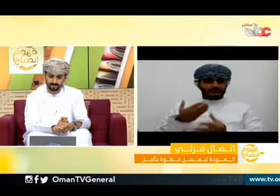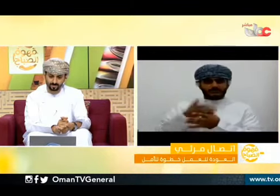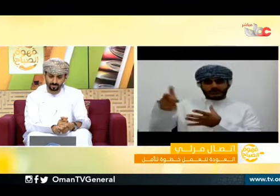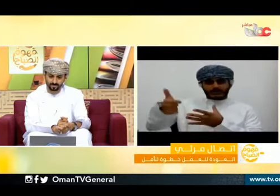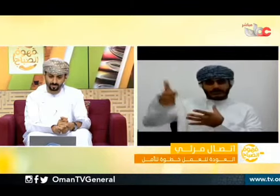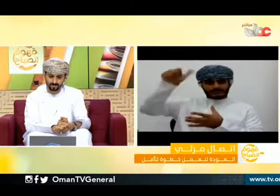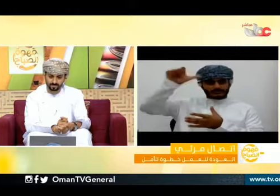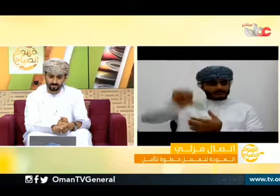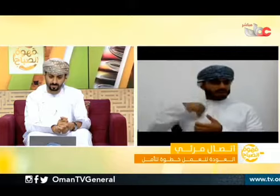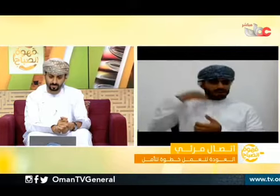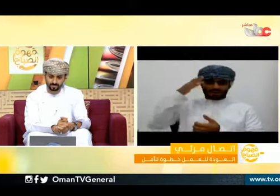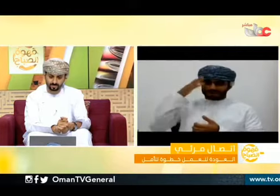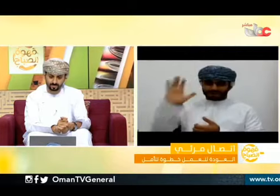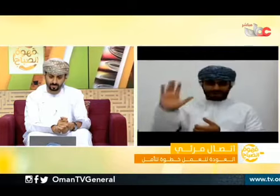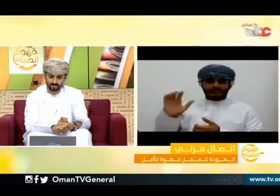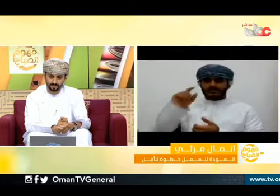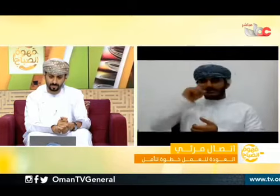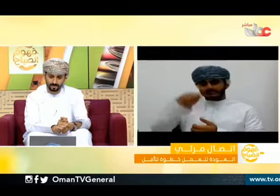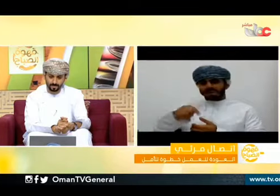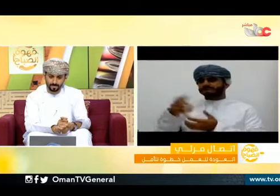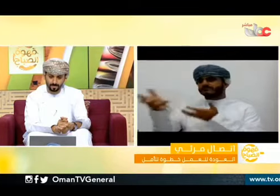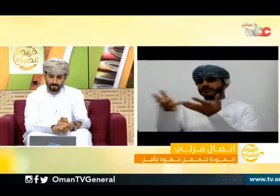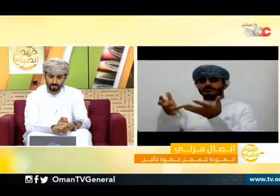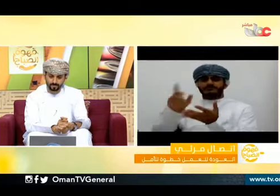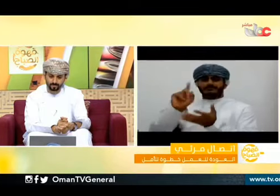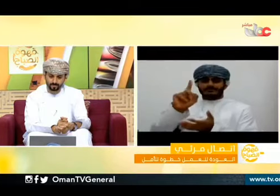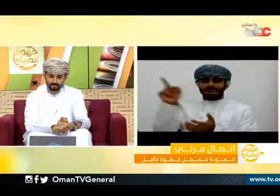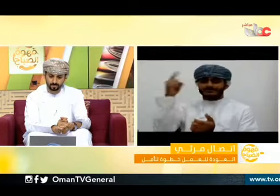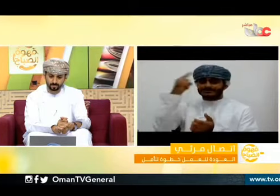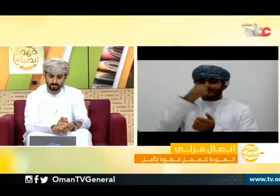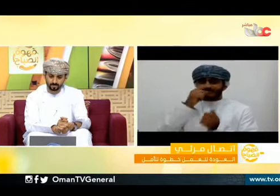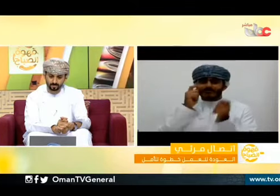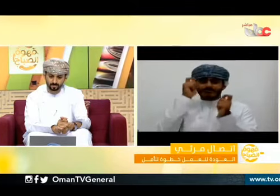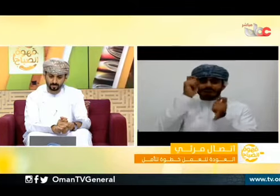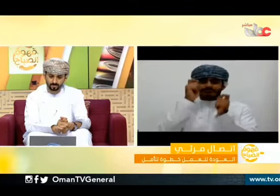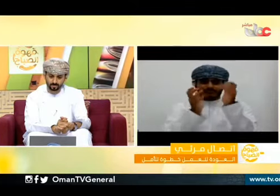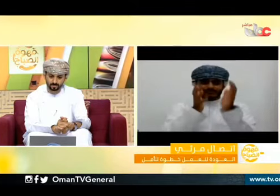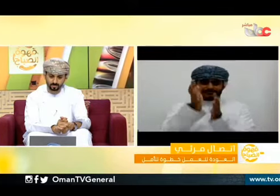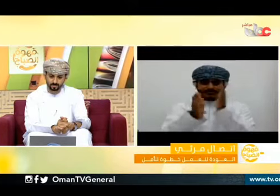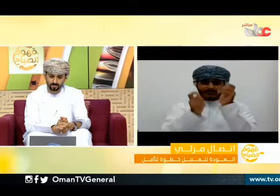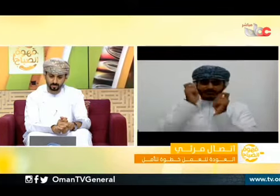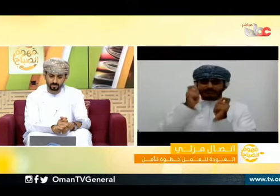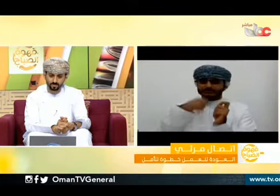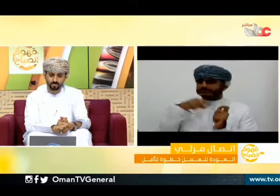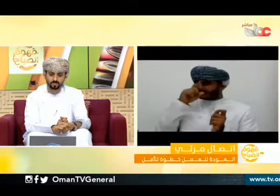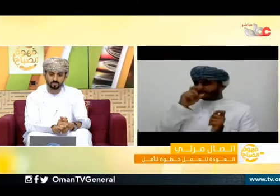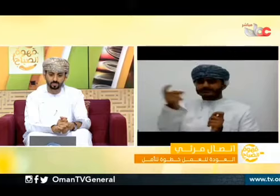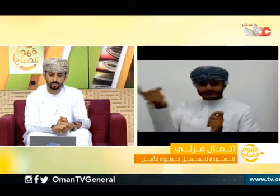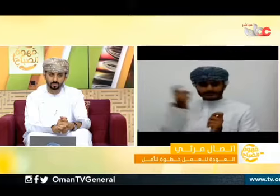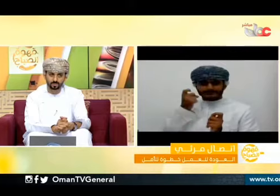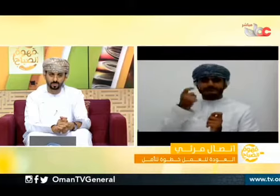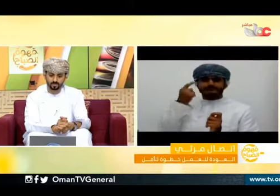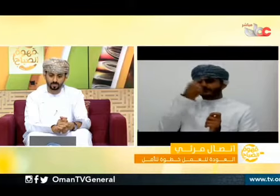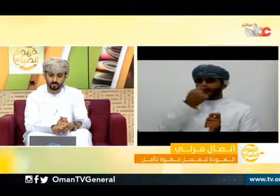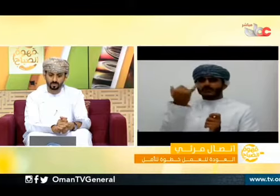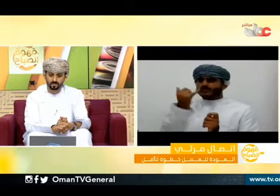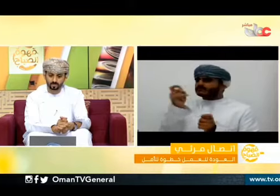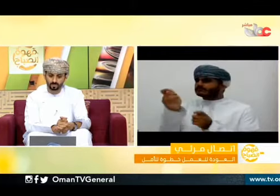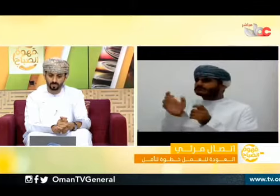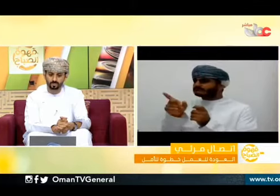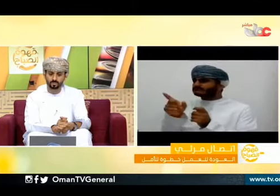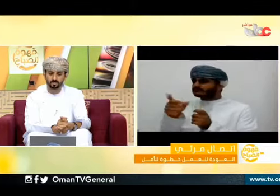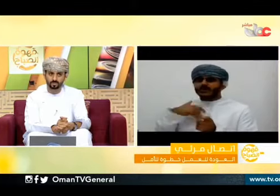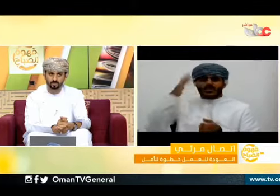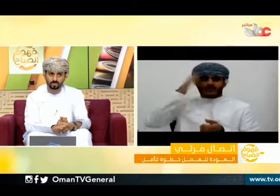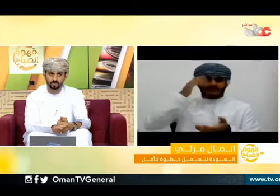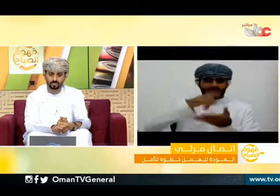الكمام أنه يبتعد عني، فلا بد أنه يوضع الكمام إذا اقترب مني، فلا بد أن